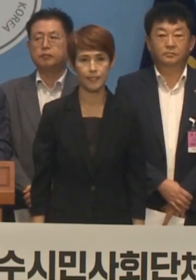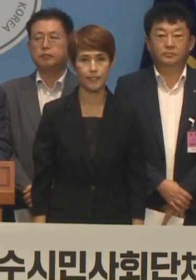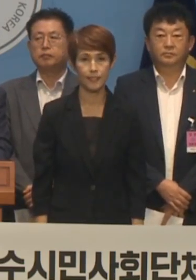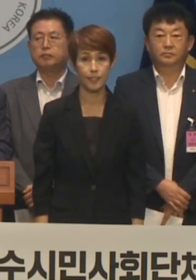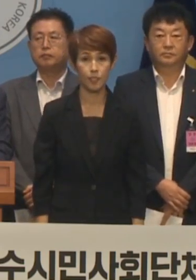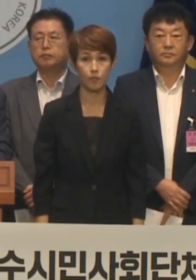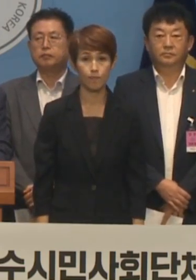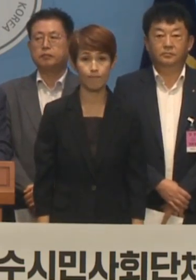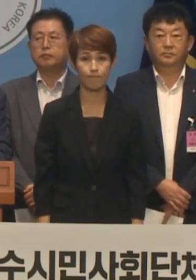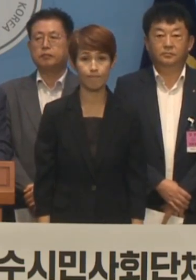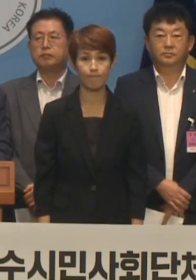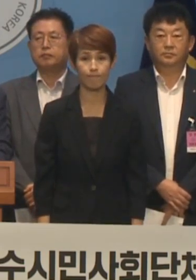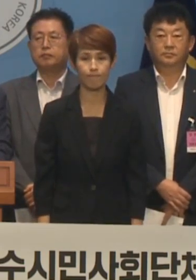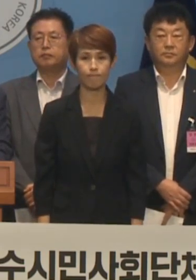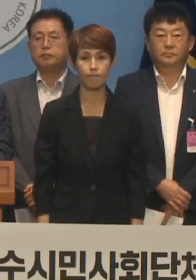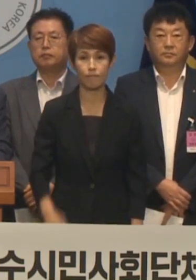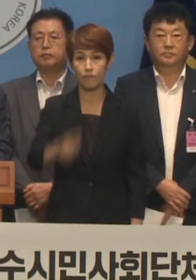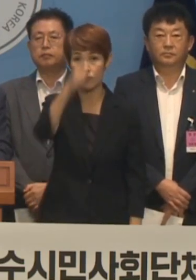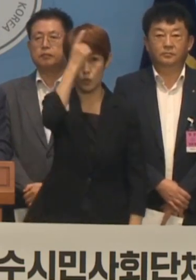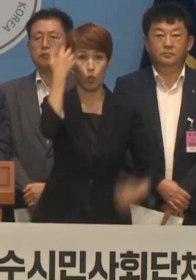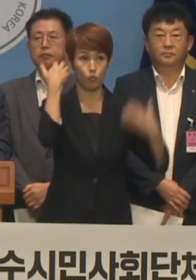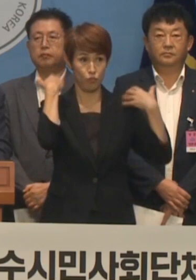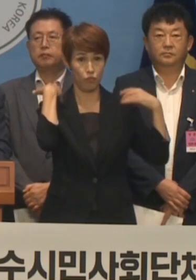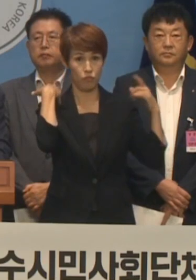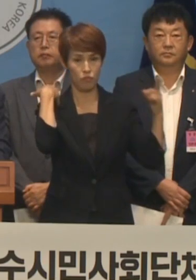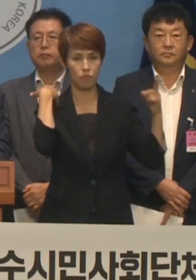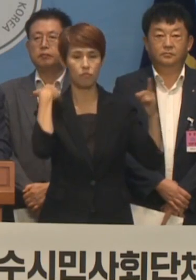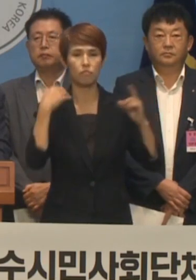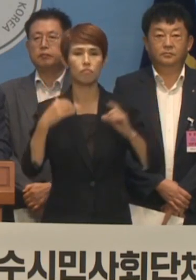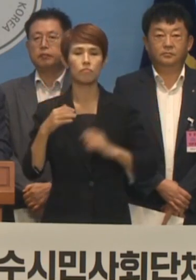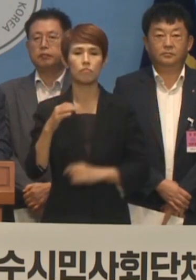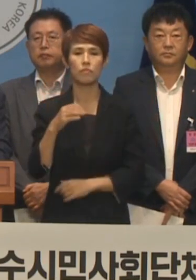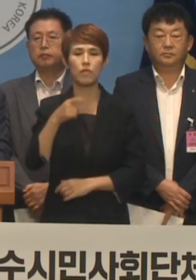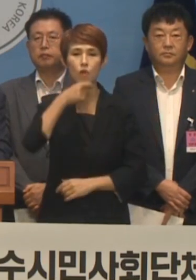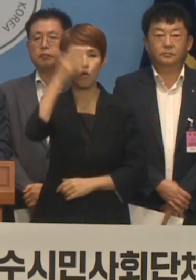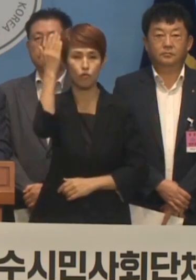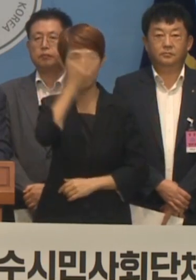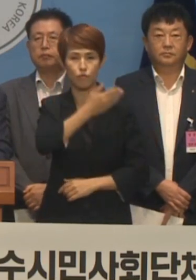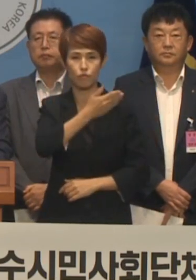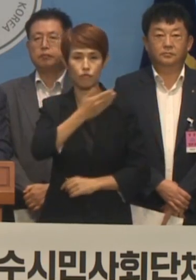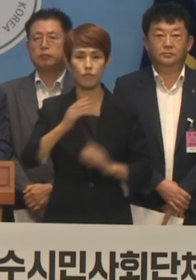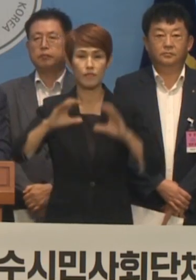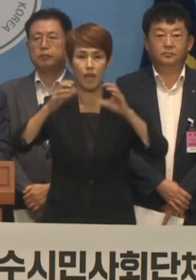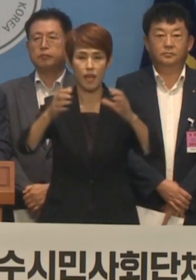우선 정부는 여수 세계 박람회장 국가 선투자금